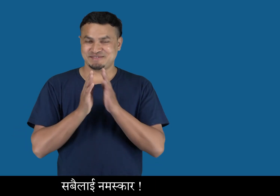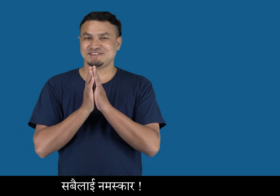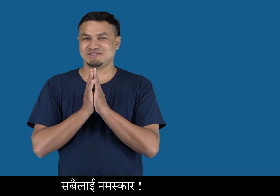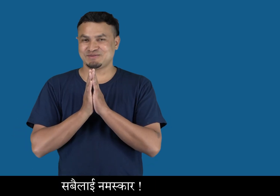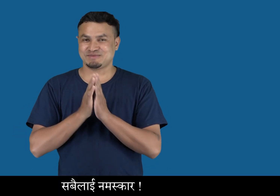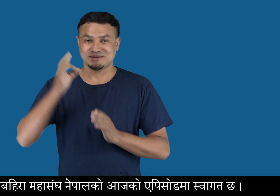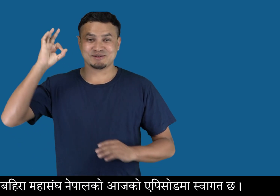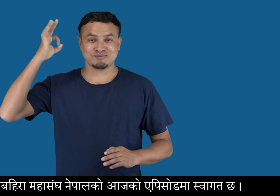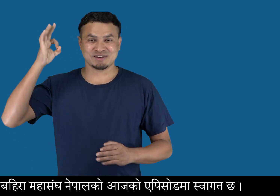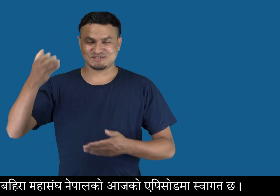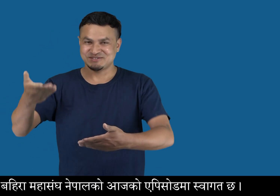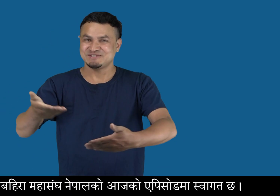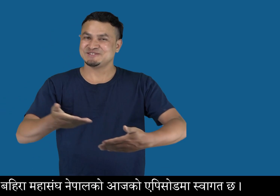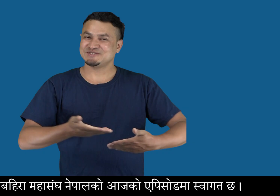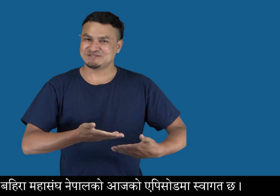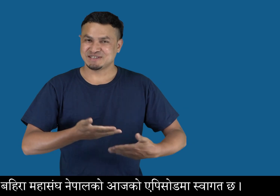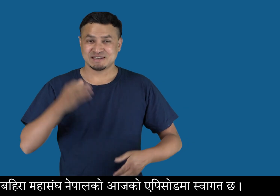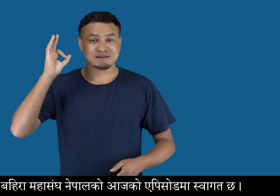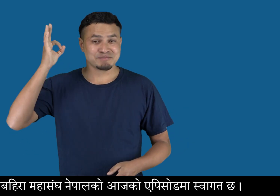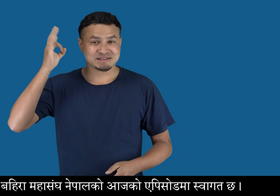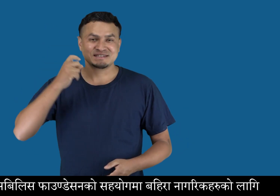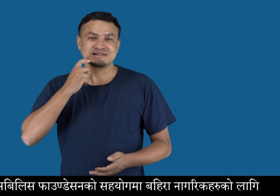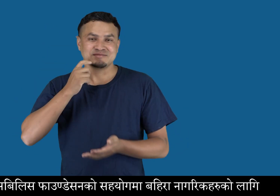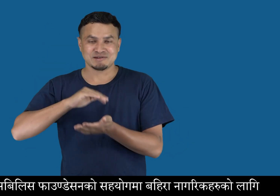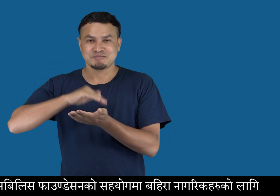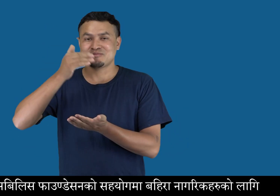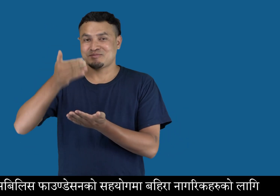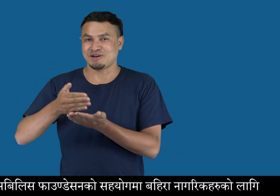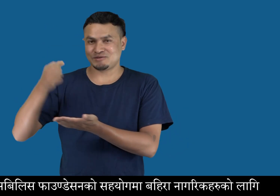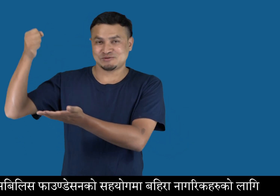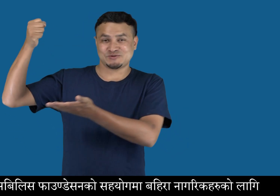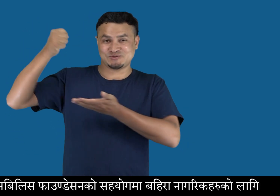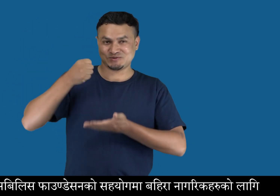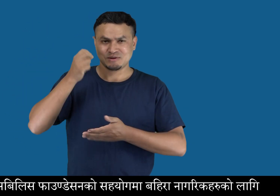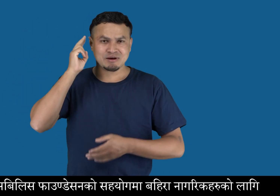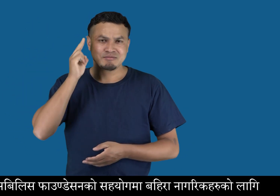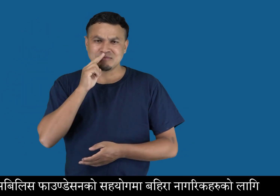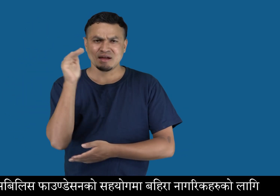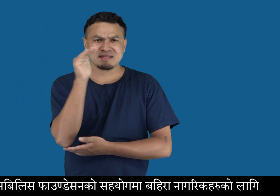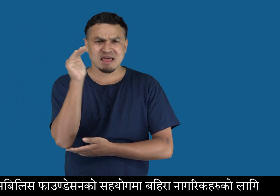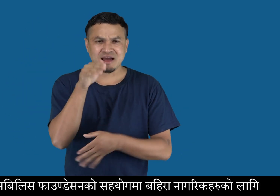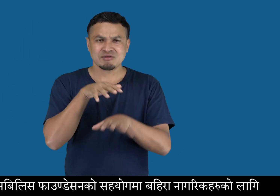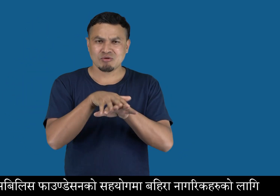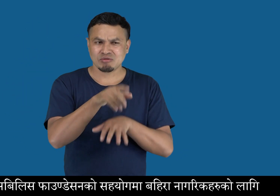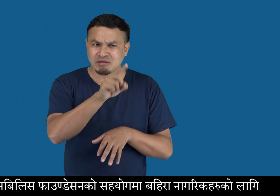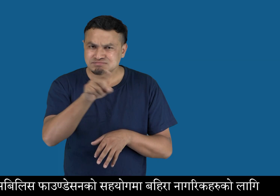सबैलाई नमस्कार। राष्ट्रिय बहिरा महासङ्घ नेपालको आजको एपिसोडमा यहाँलाई स्वागत छ। महासङ्घले एभलिस फाउन्डेसनको